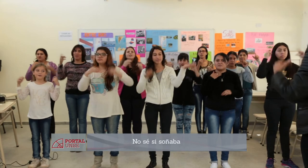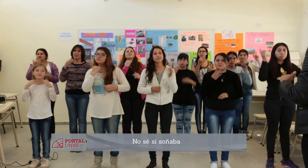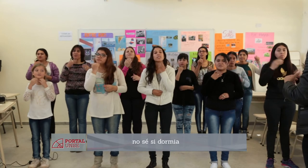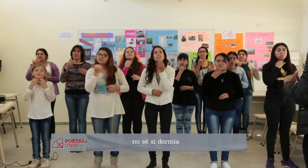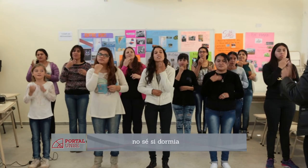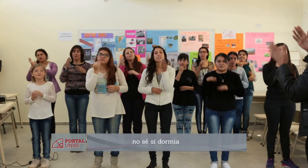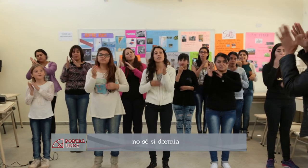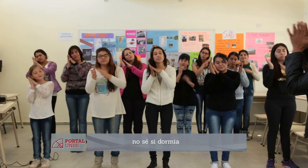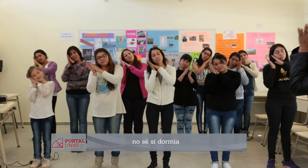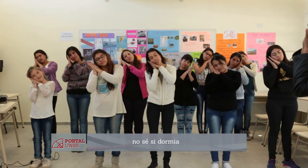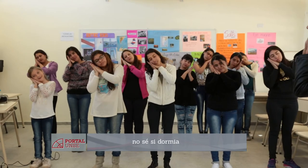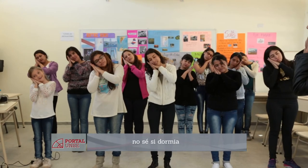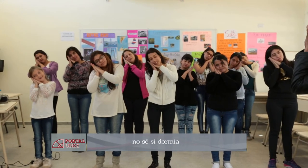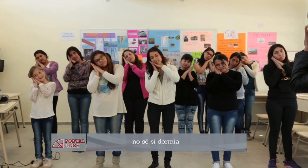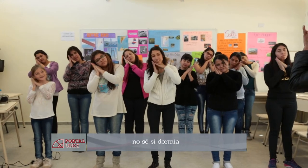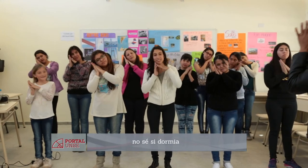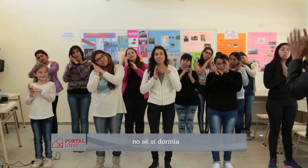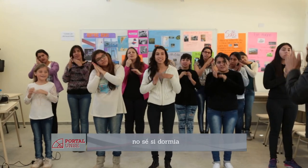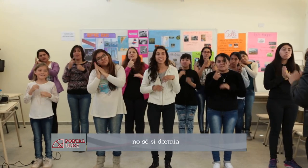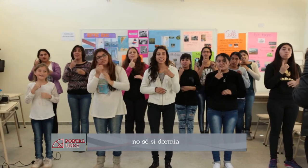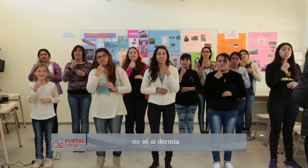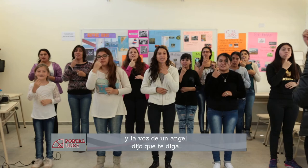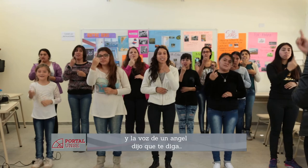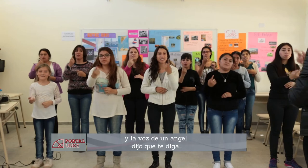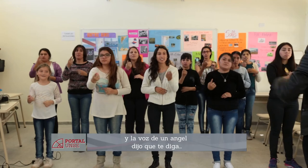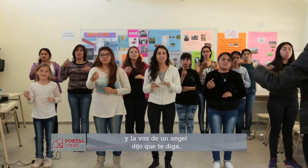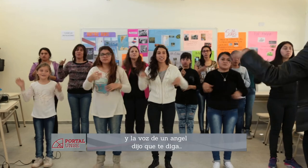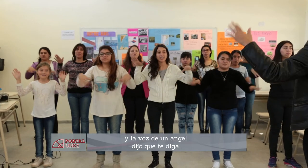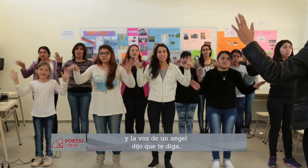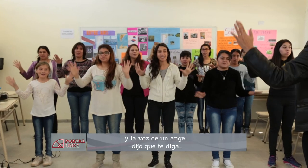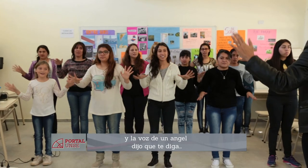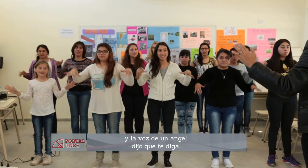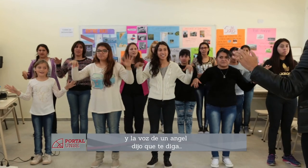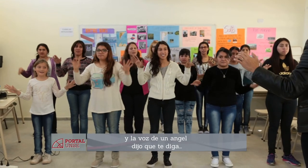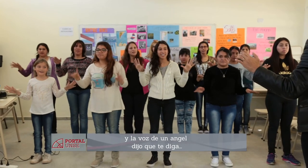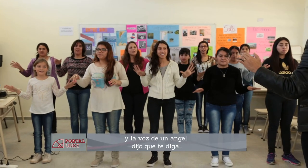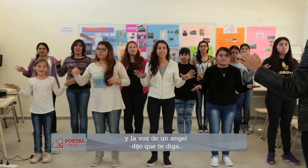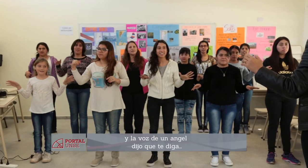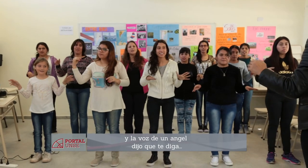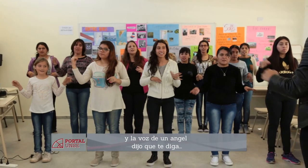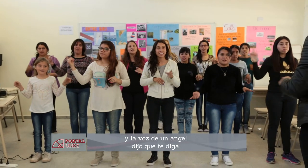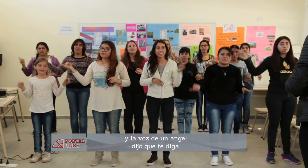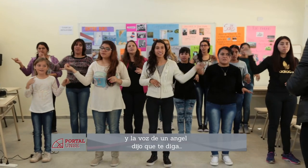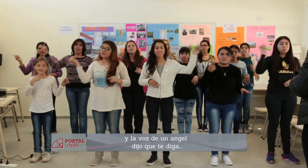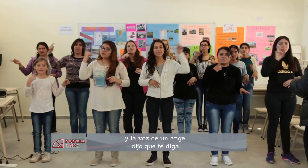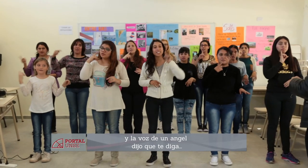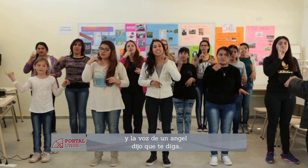No sé si dormía y la voz de un ángel dijo que